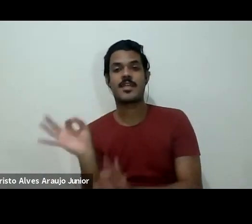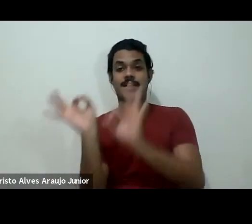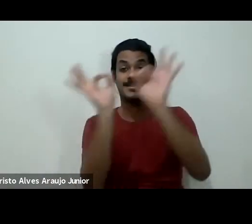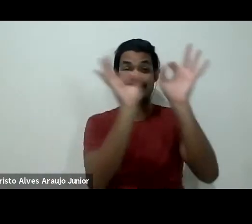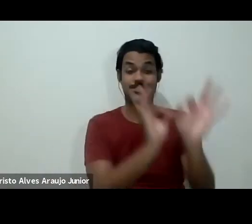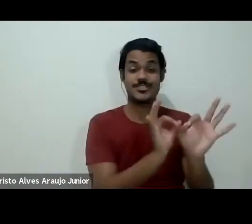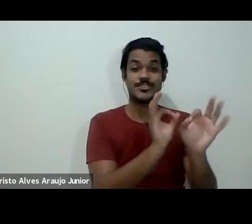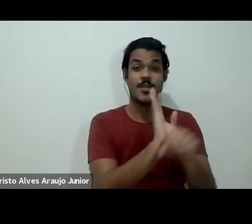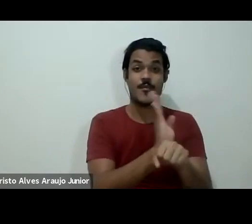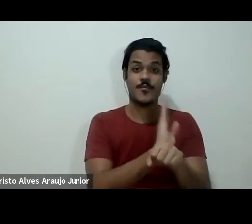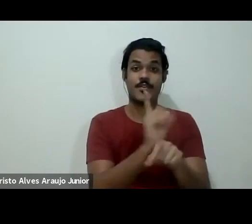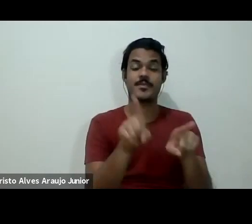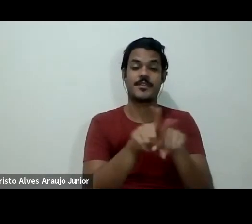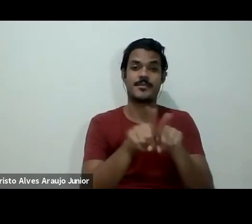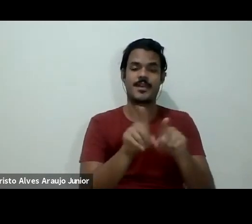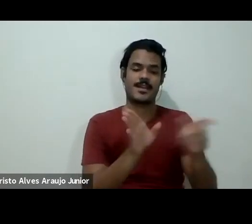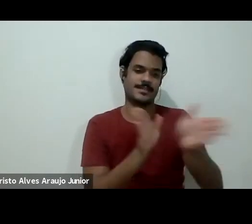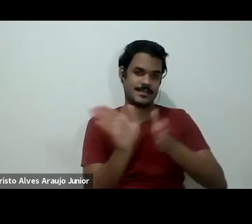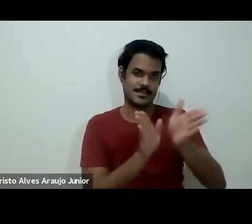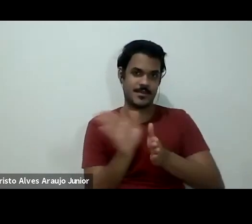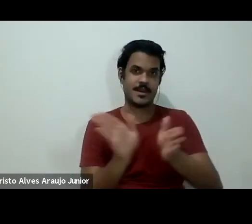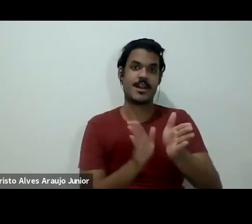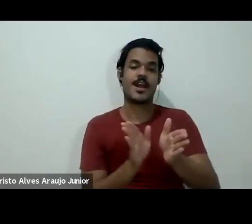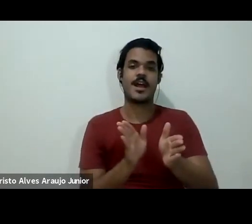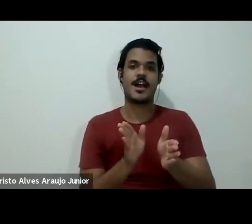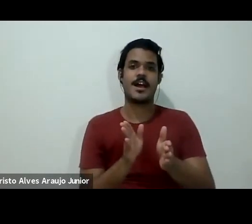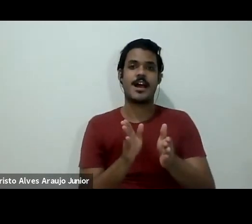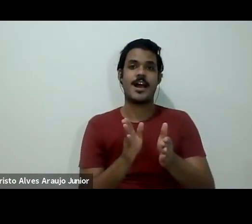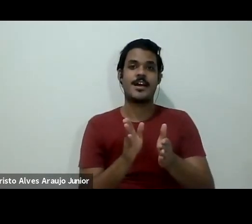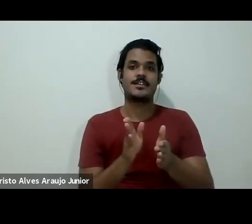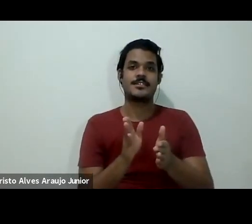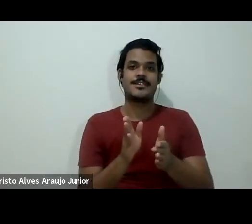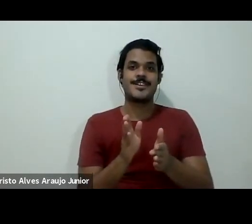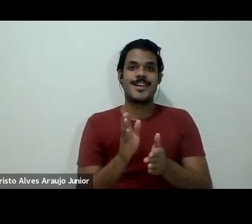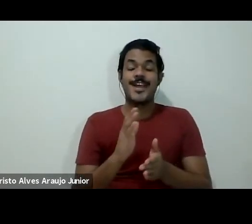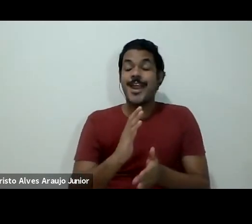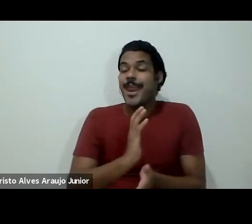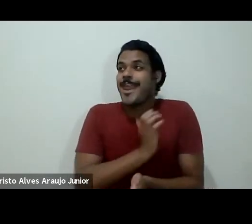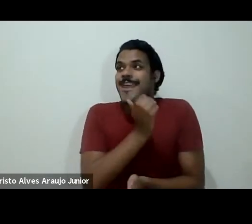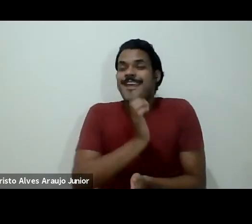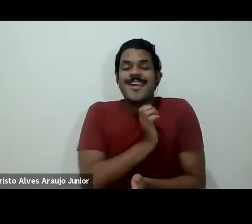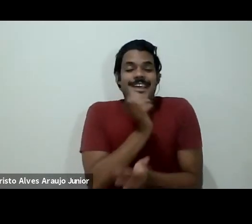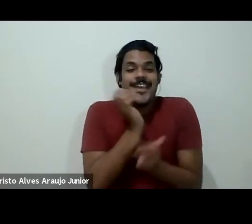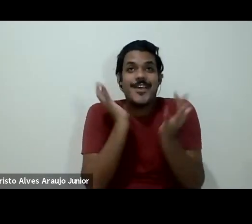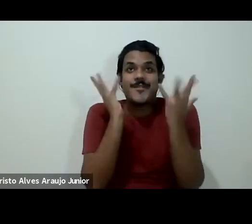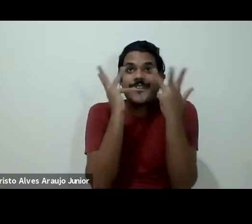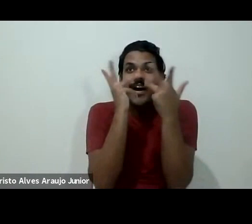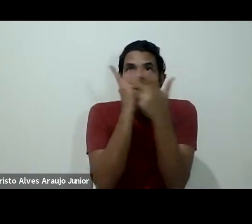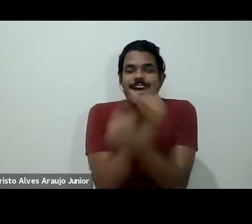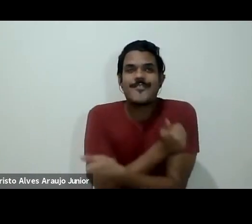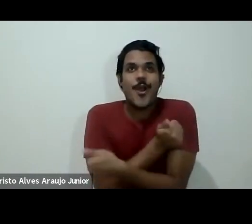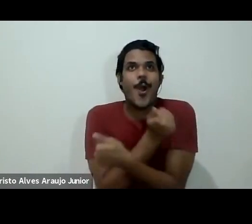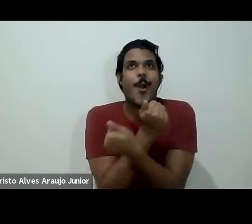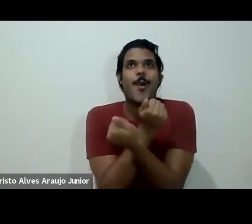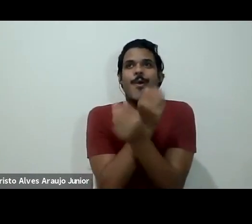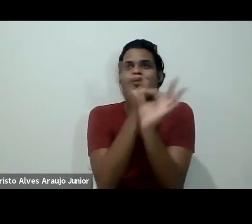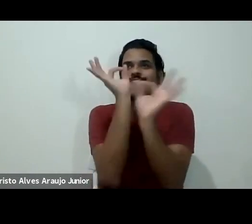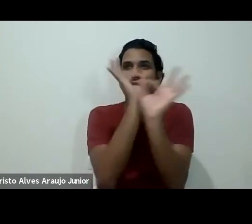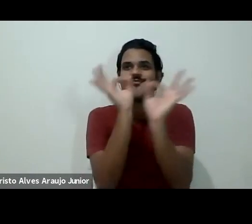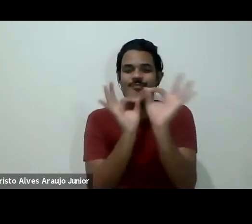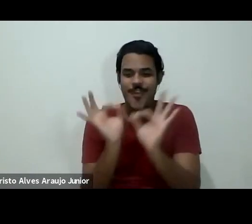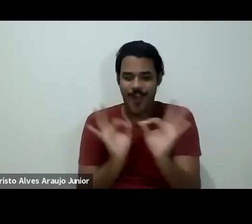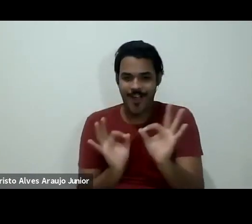assistiu, com acessibilidade, o quanto ficou rico, né? O quanto ficou bonito e estético, tudo que foi... Não